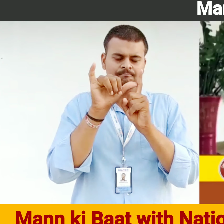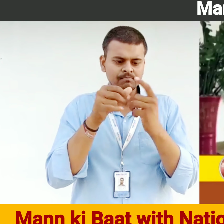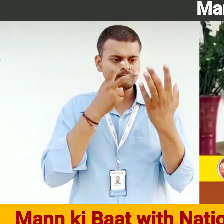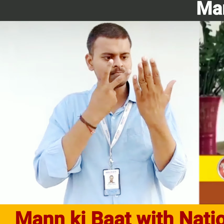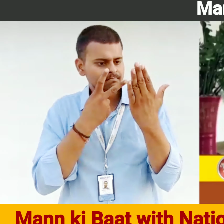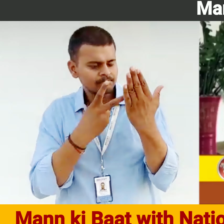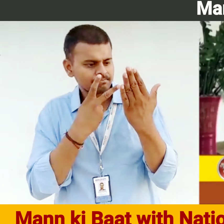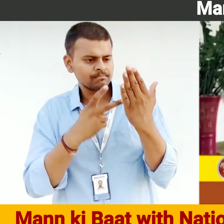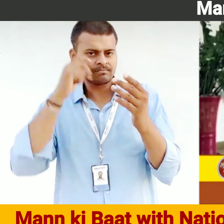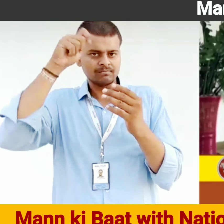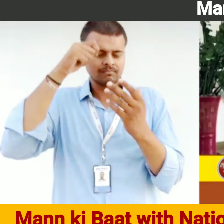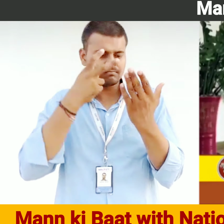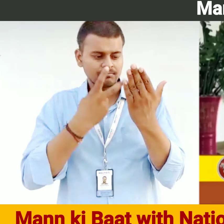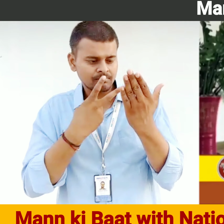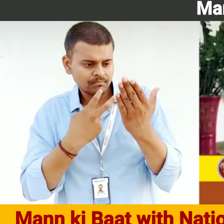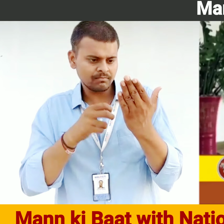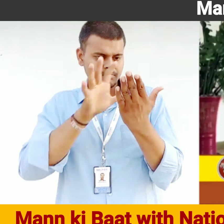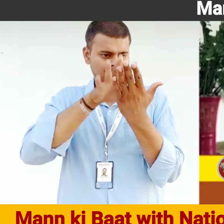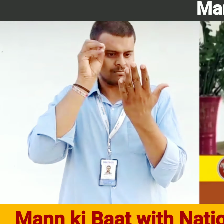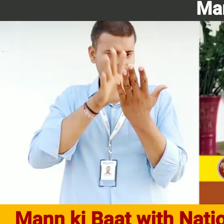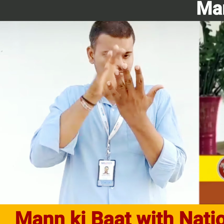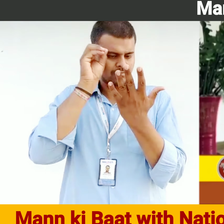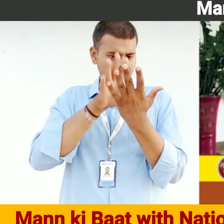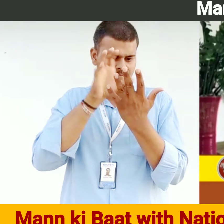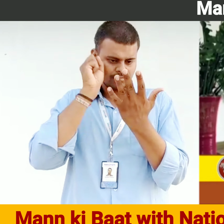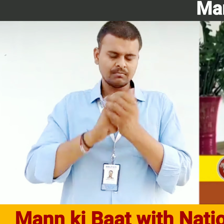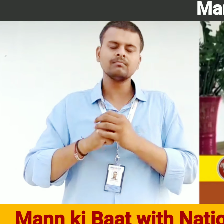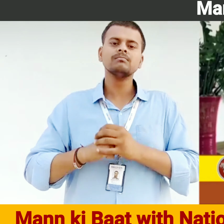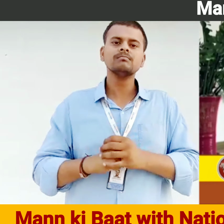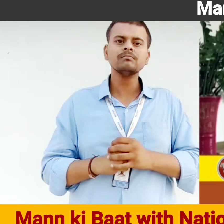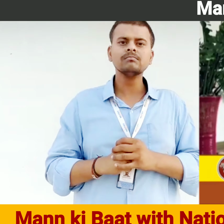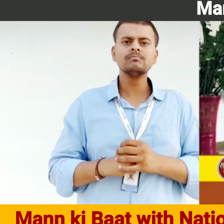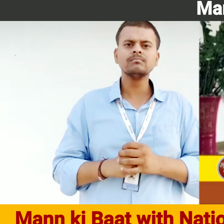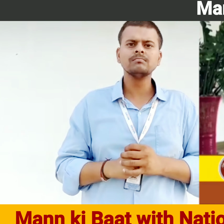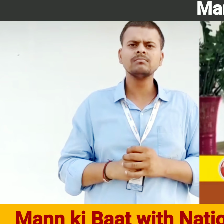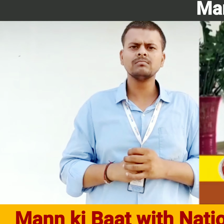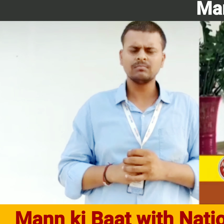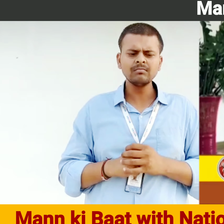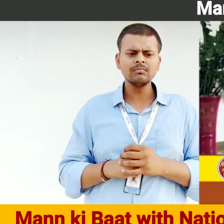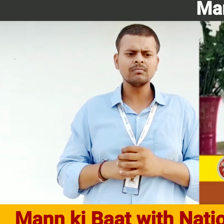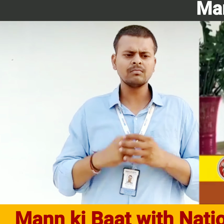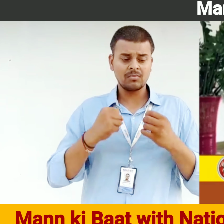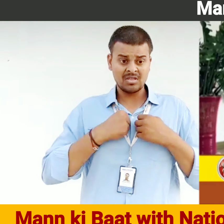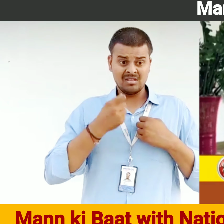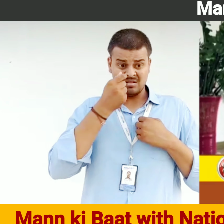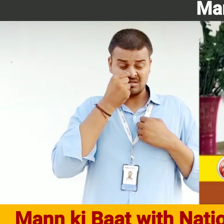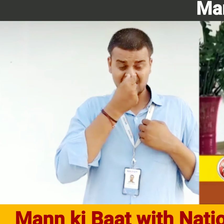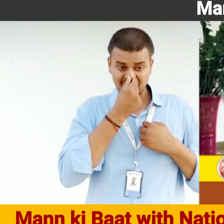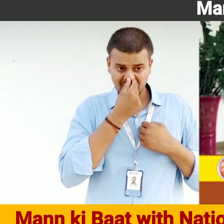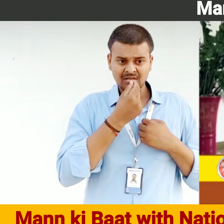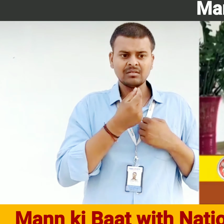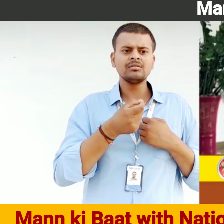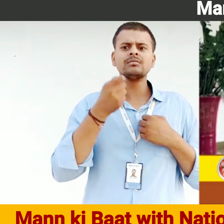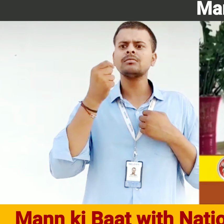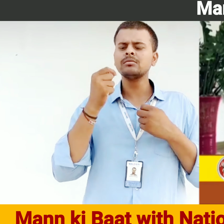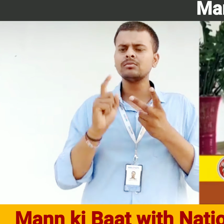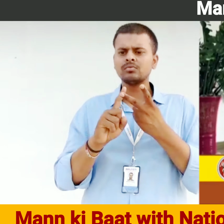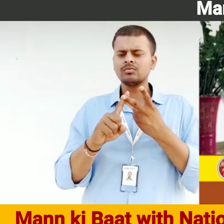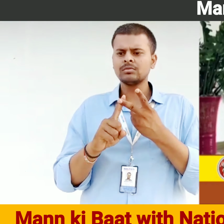गए हैं या फिर ऑनलाइन वीडियो के माध्यम से भी योग सीख रहे हैं। सही में